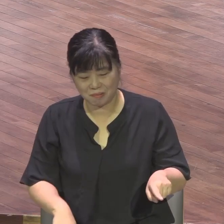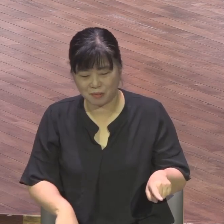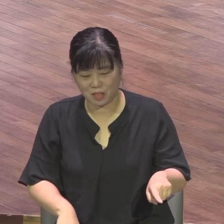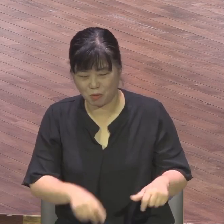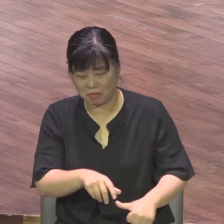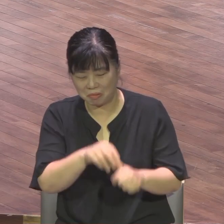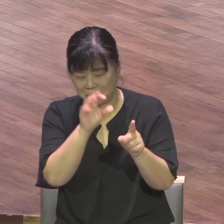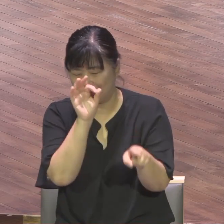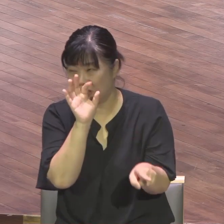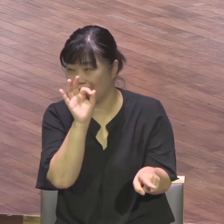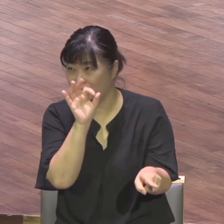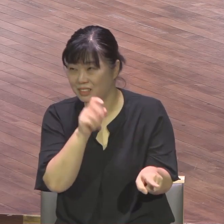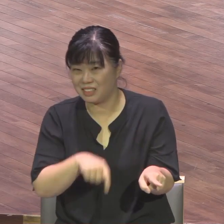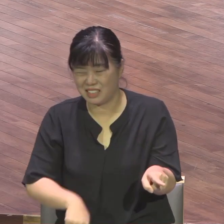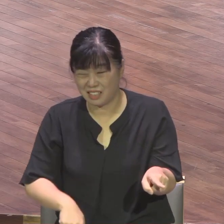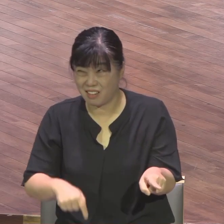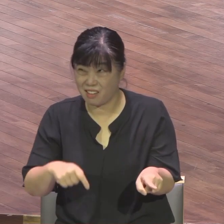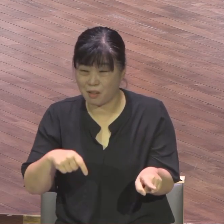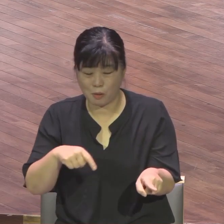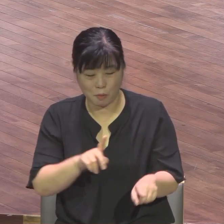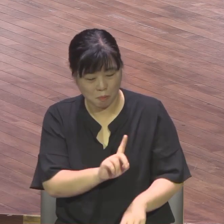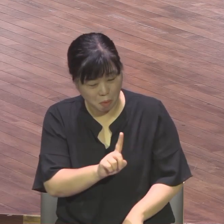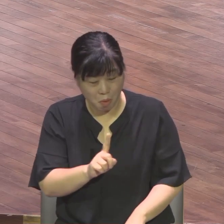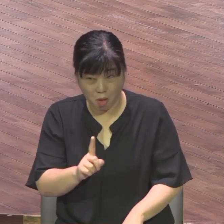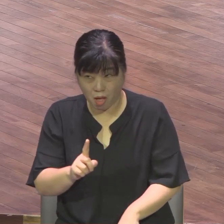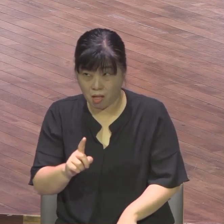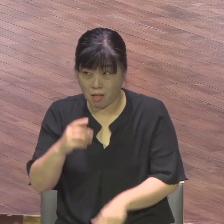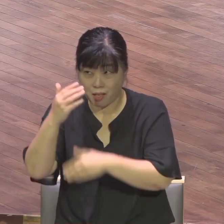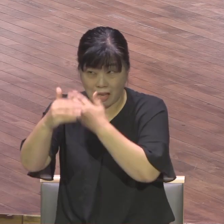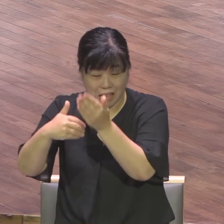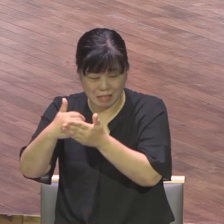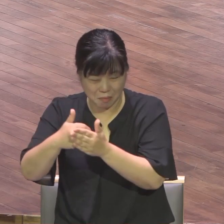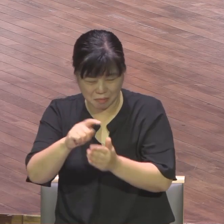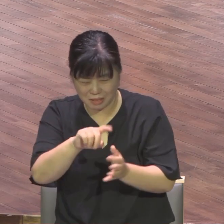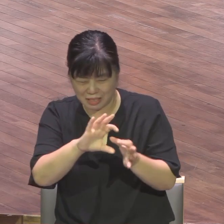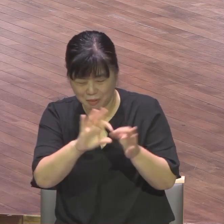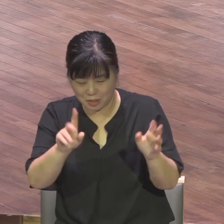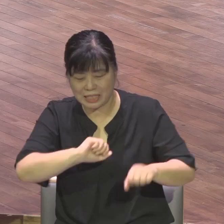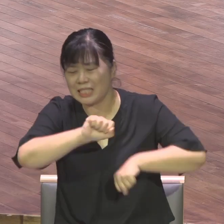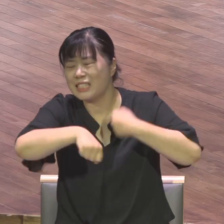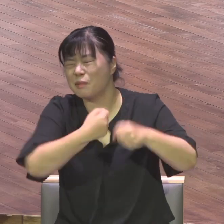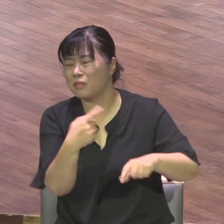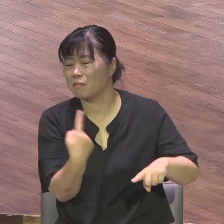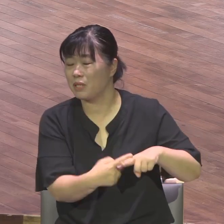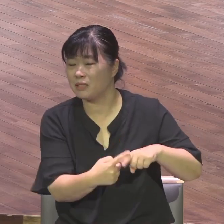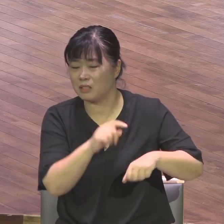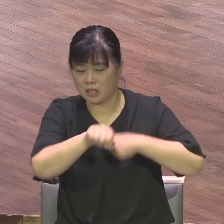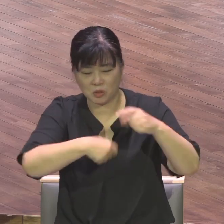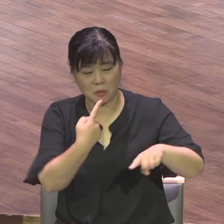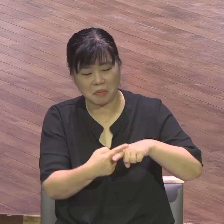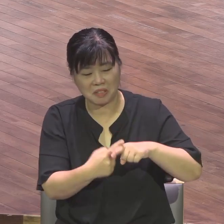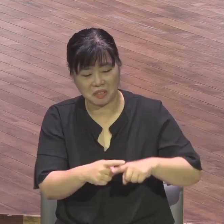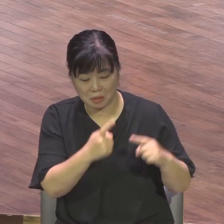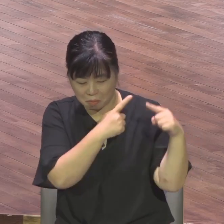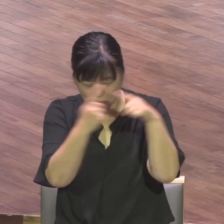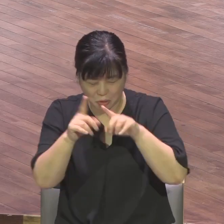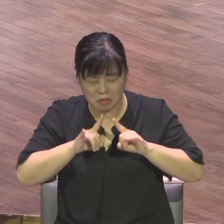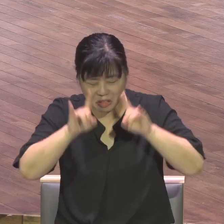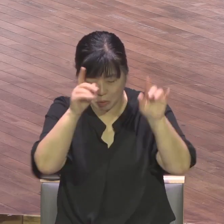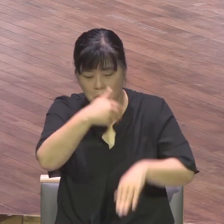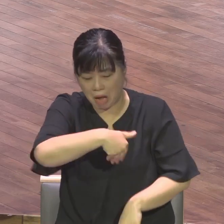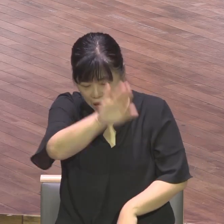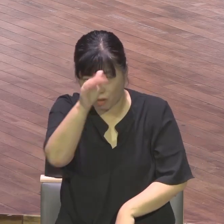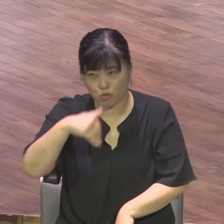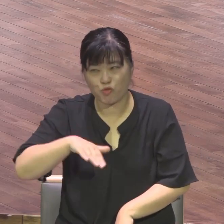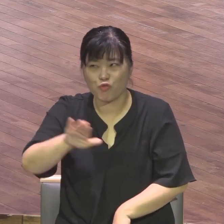인류를 구원하러 올 메시아와 상관없는 존재들, 저것들은 짐승들, 저것들은 그냥 무조건 지옥 갈 인간, 우리만 택함 받은